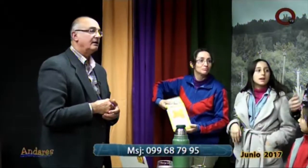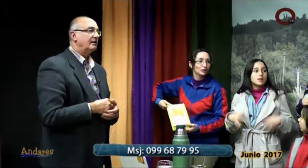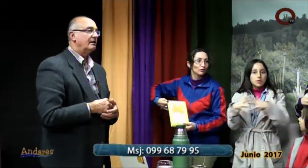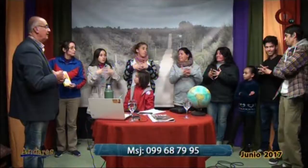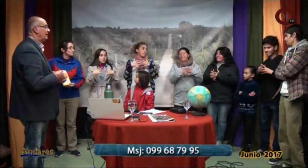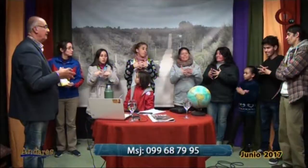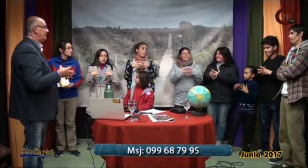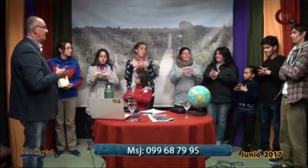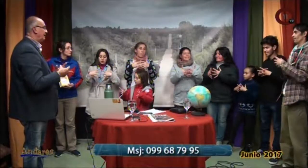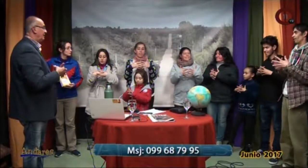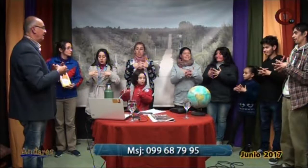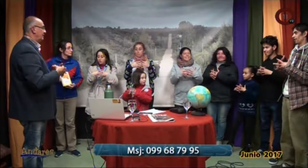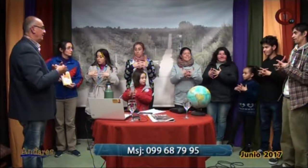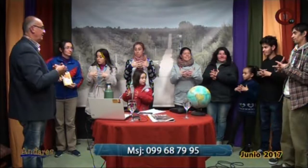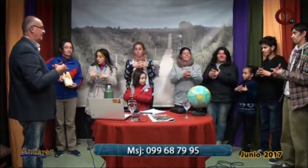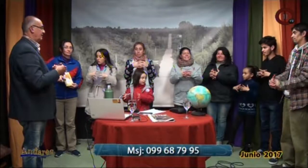Marrón